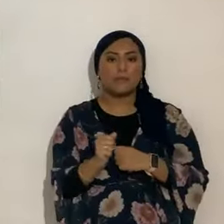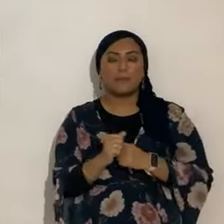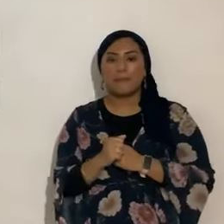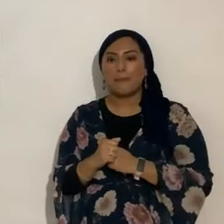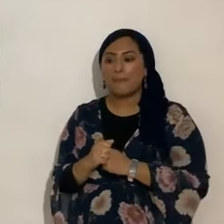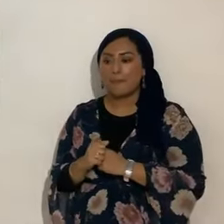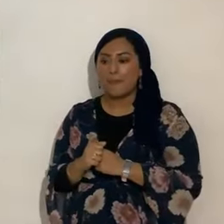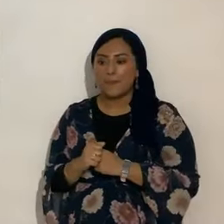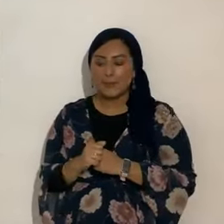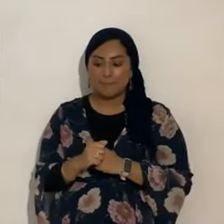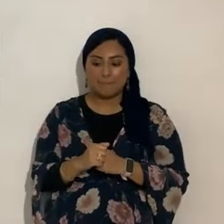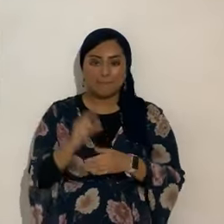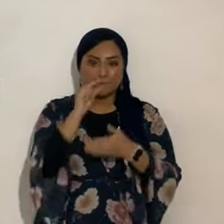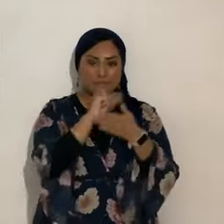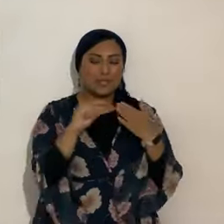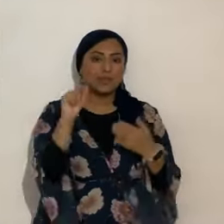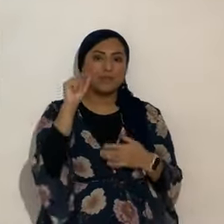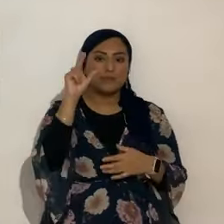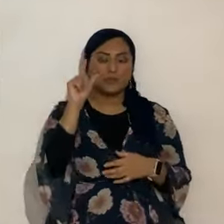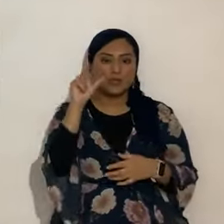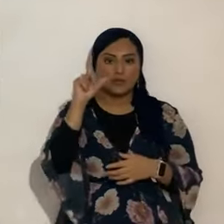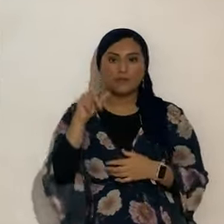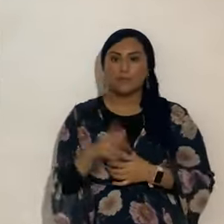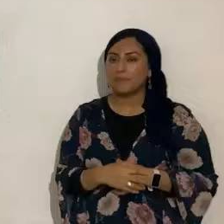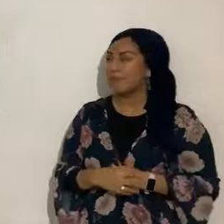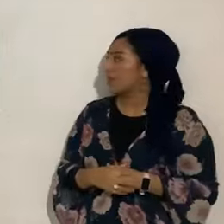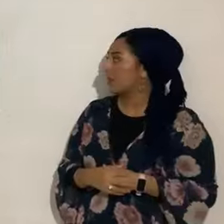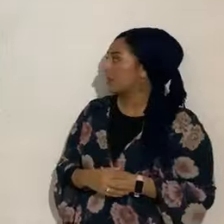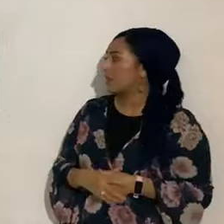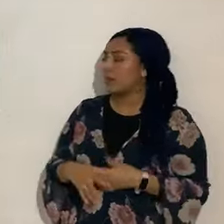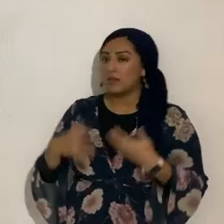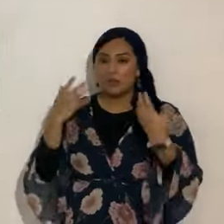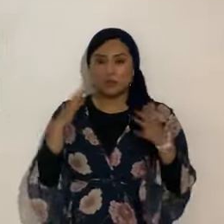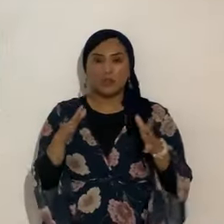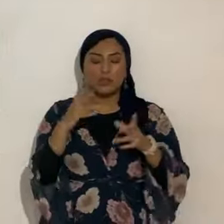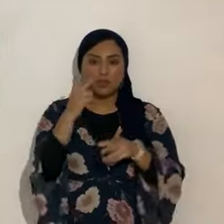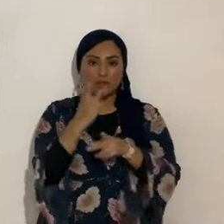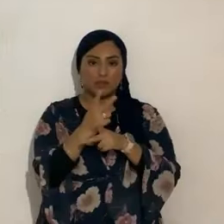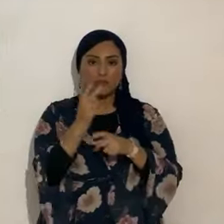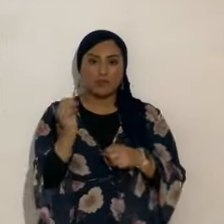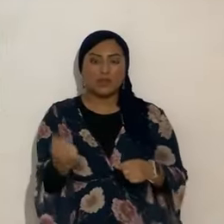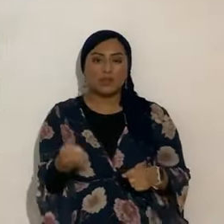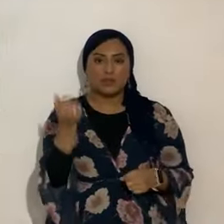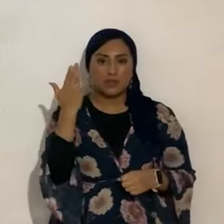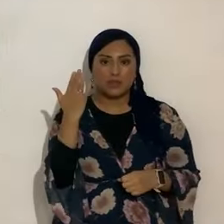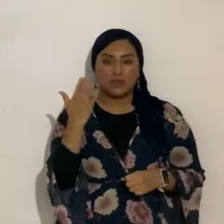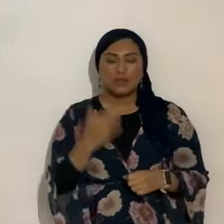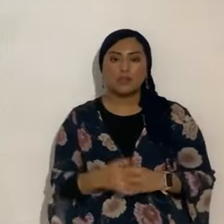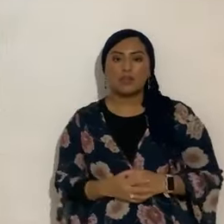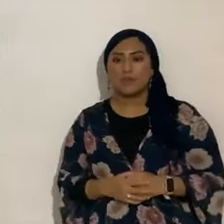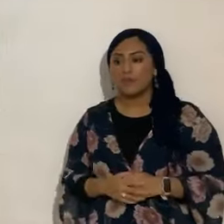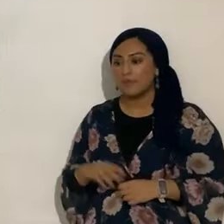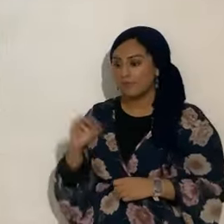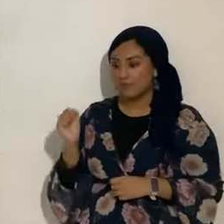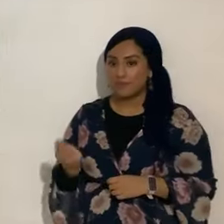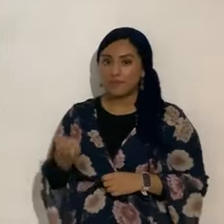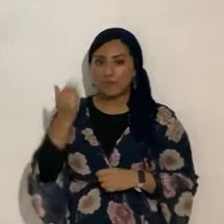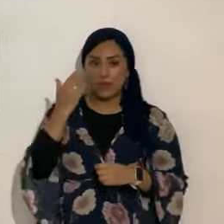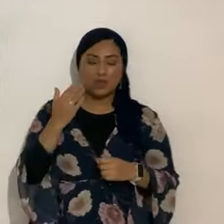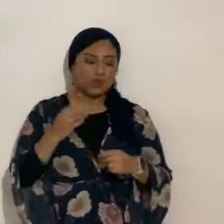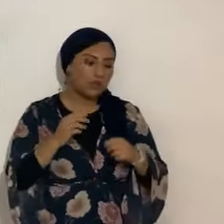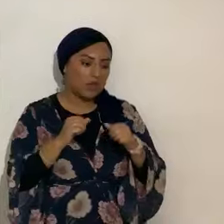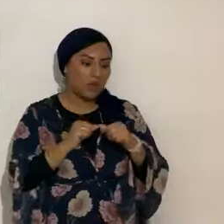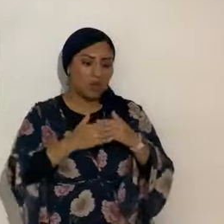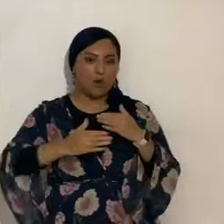verso 23, ya guardaban el Shabbat. Fíjense, el Shabbat ha sido desde